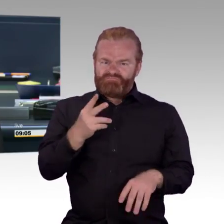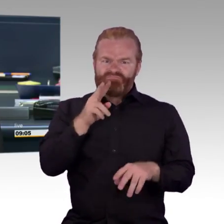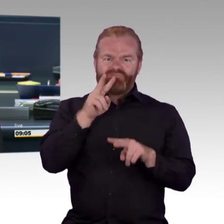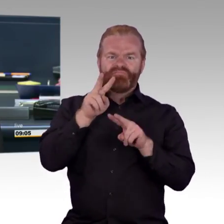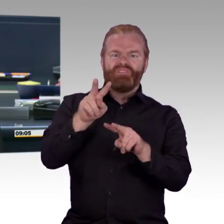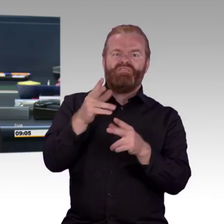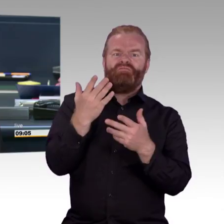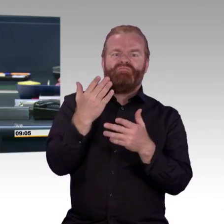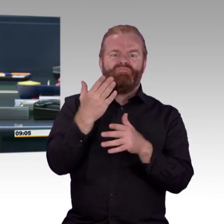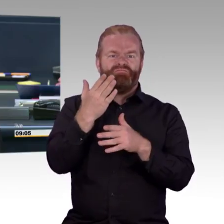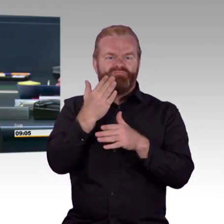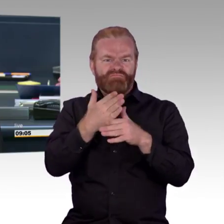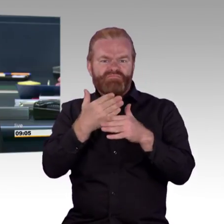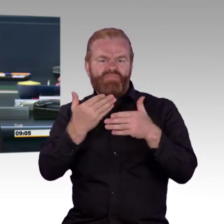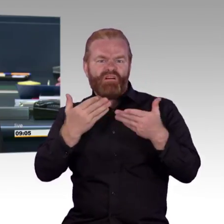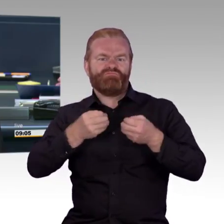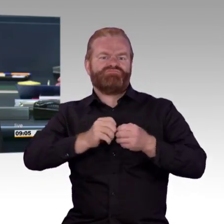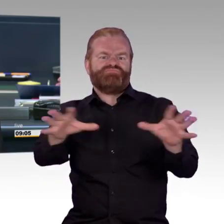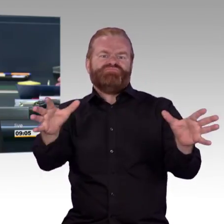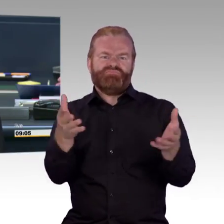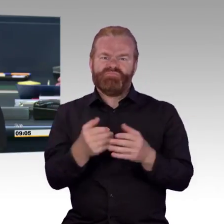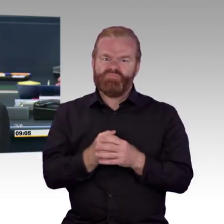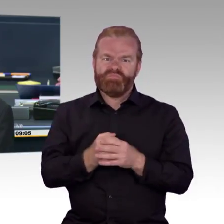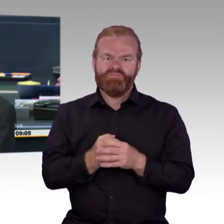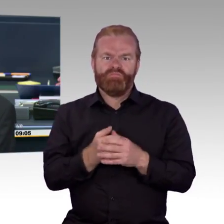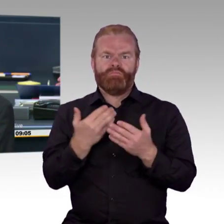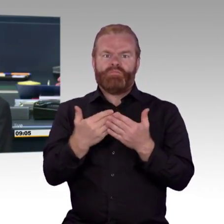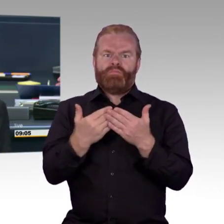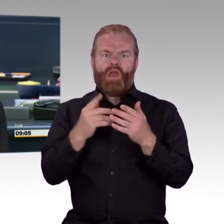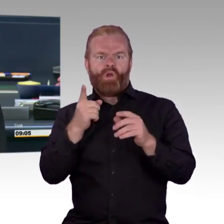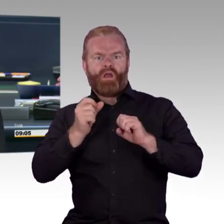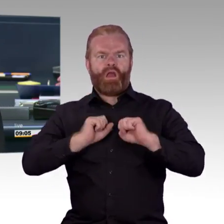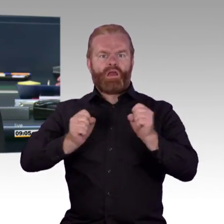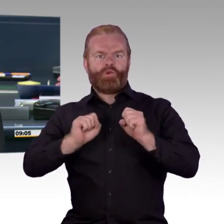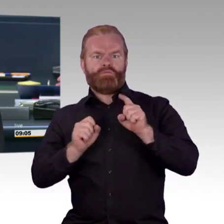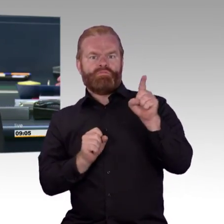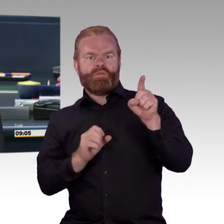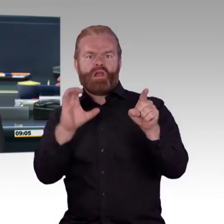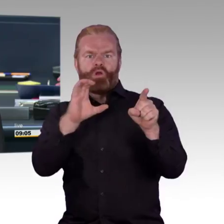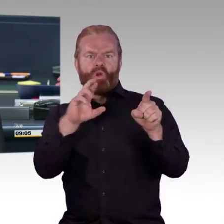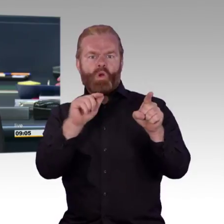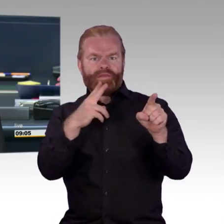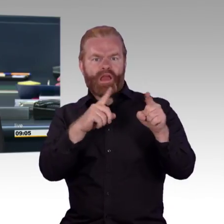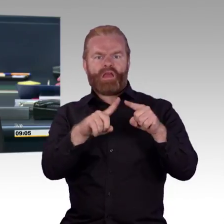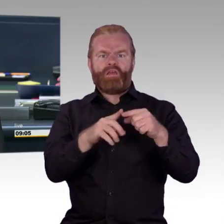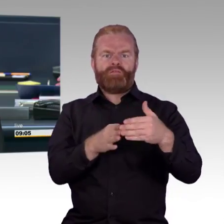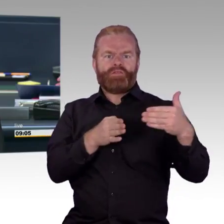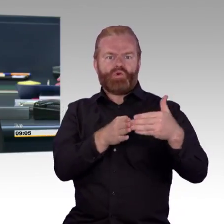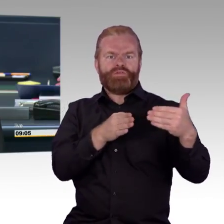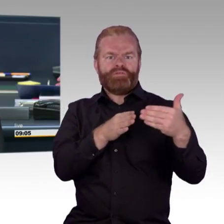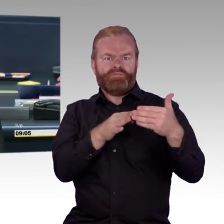Asylbewerber getöteten Susanna 14 im Bundestag zu gedenken. Lediglich die AfD-Fraktion beteiligte sich